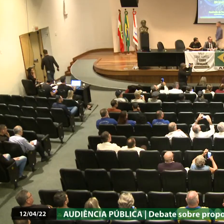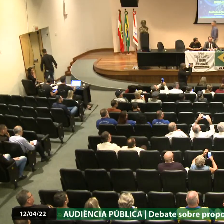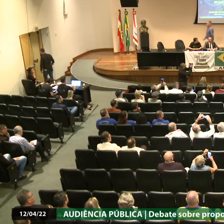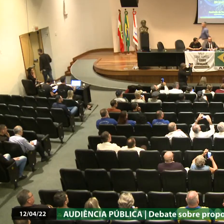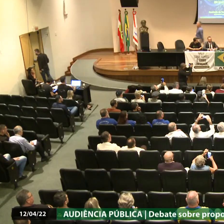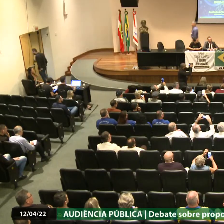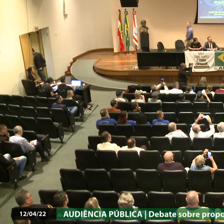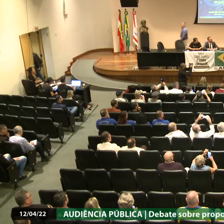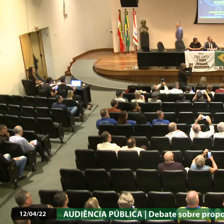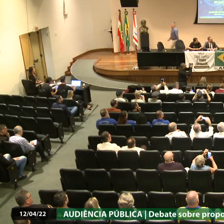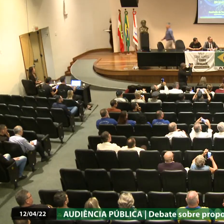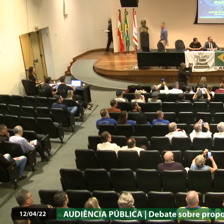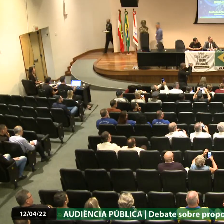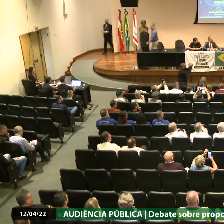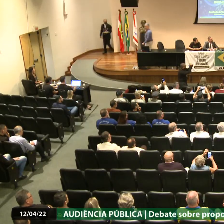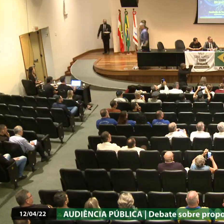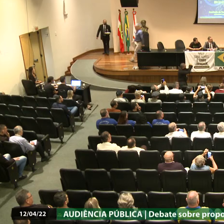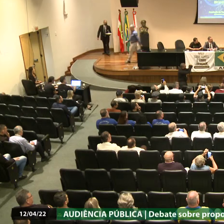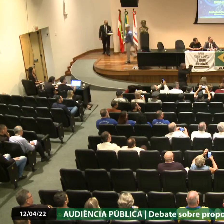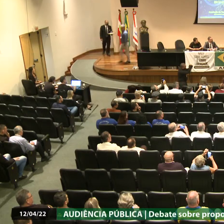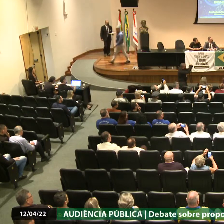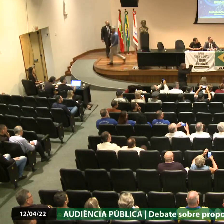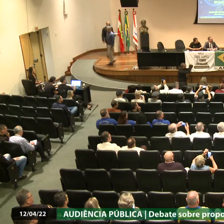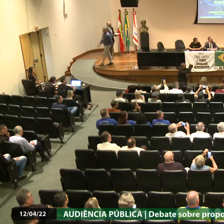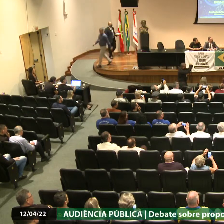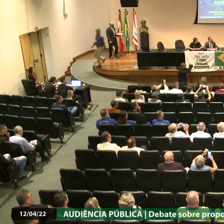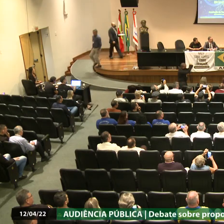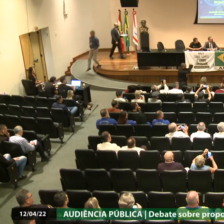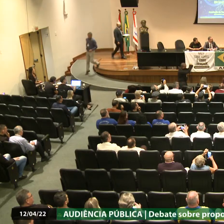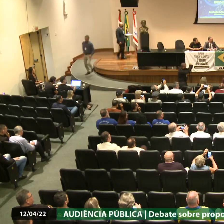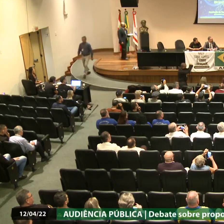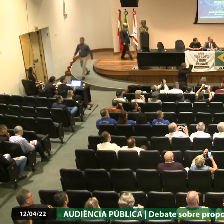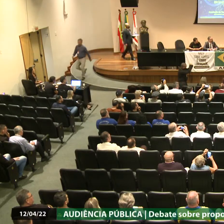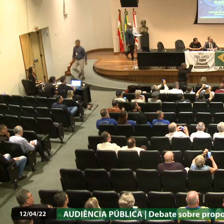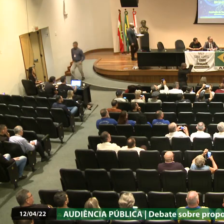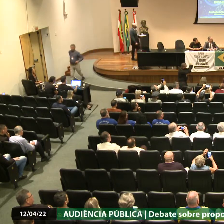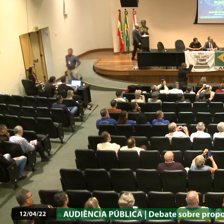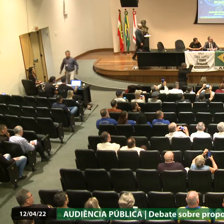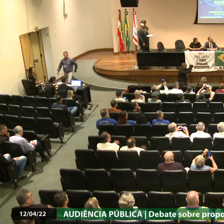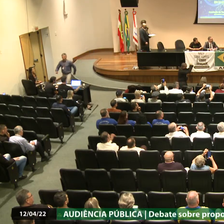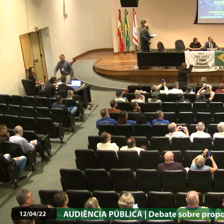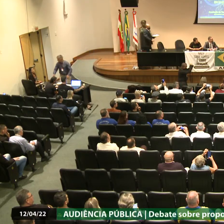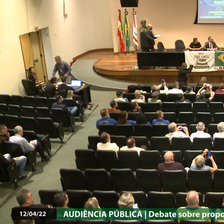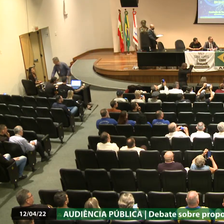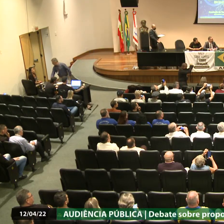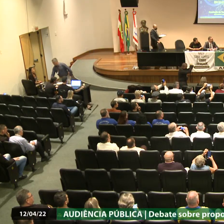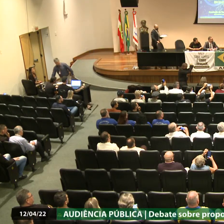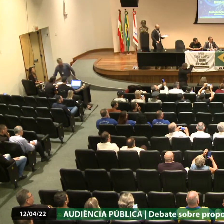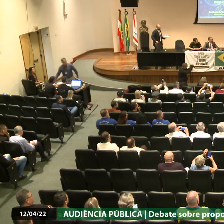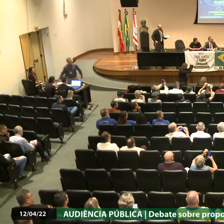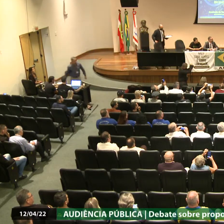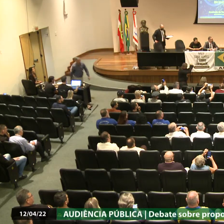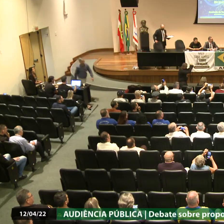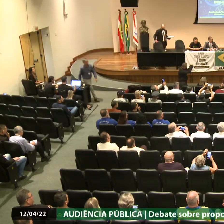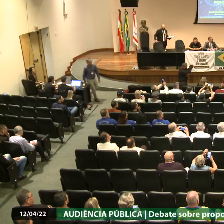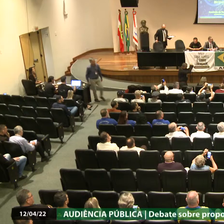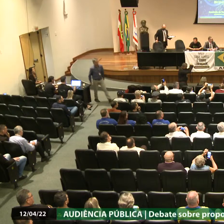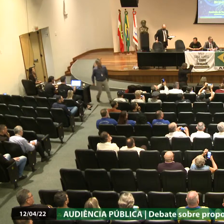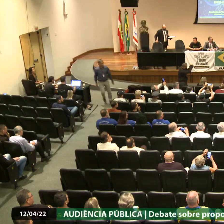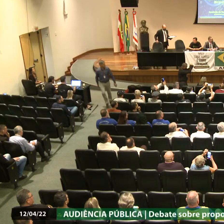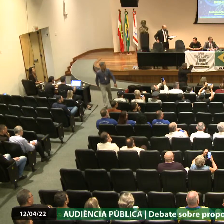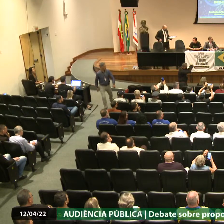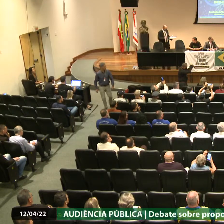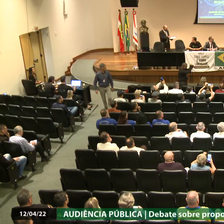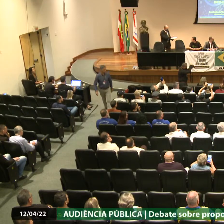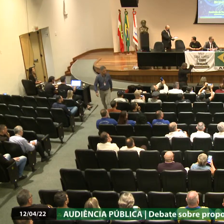da Comissão Central organizadora da XRS que traduzindo quer dizer festa dos atiradores